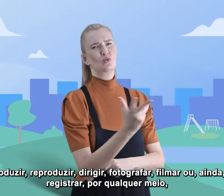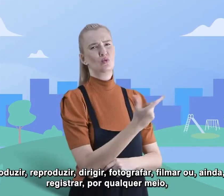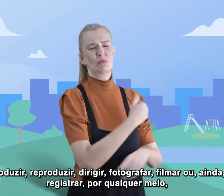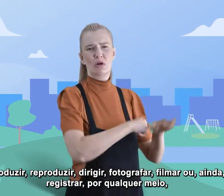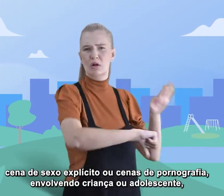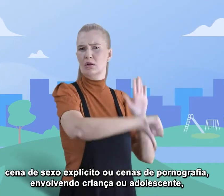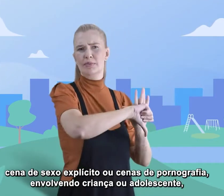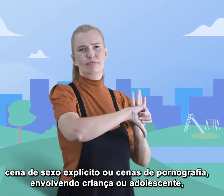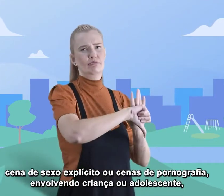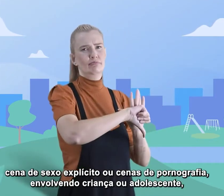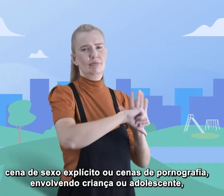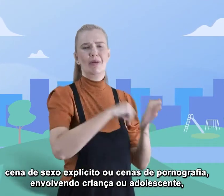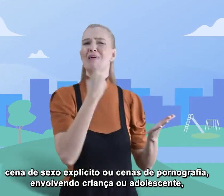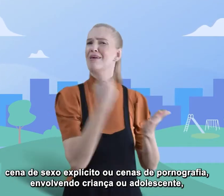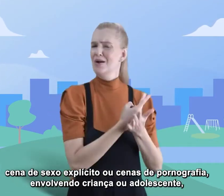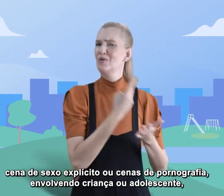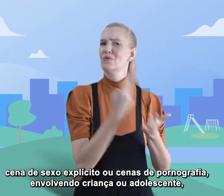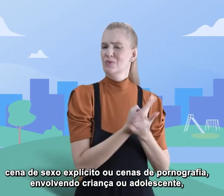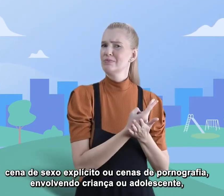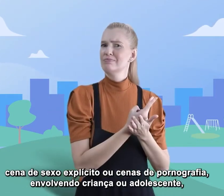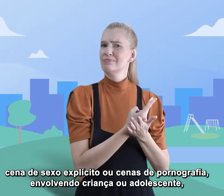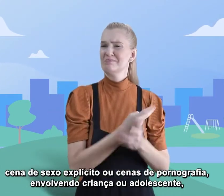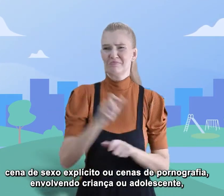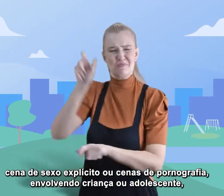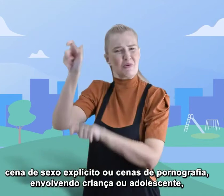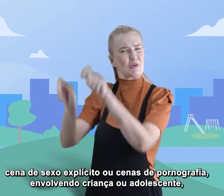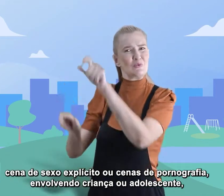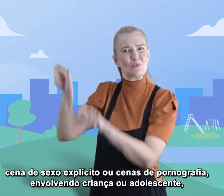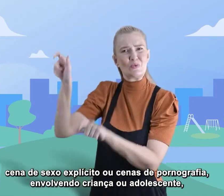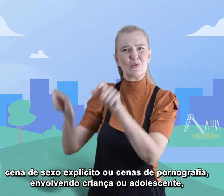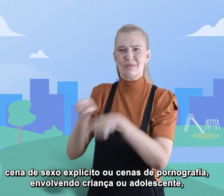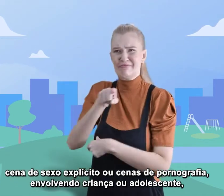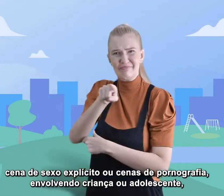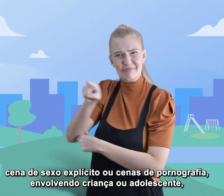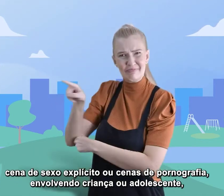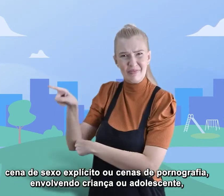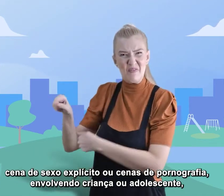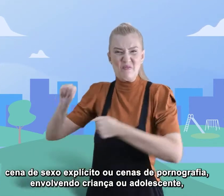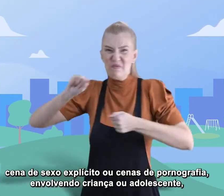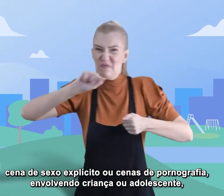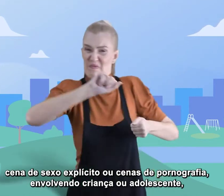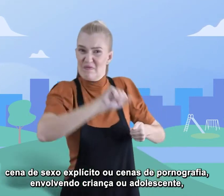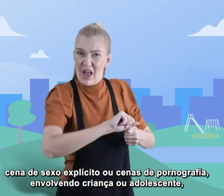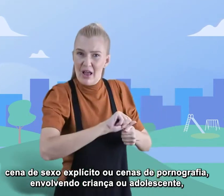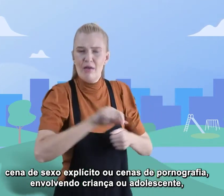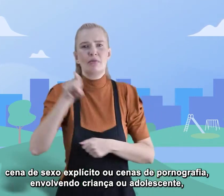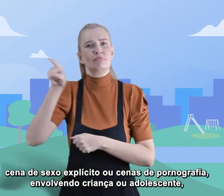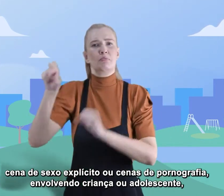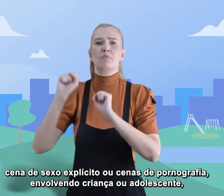meio cenas de sexo explícito ou cenas de pornografia envolvendo criança ou